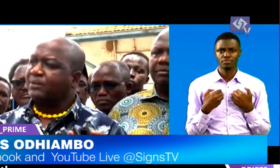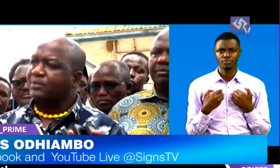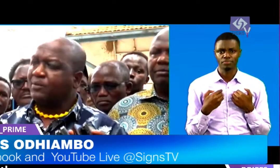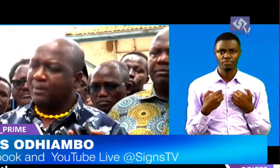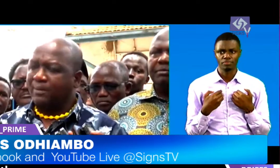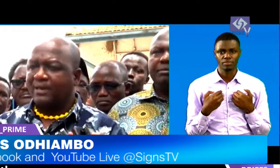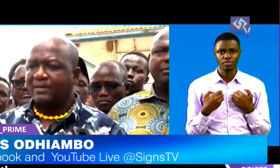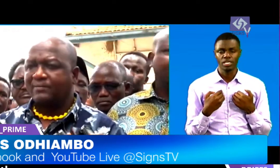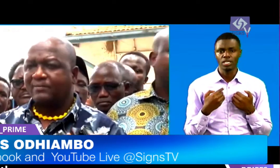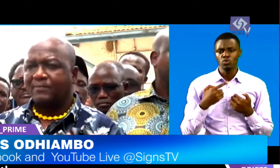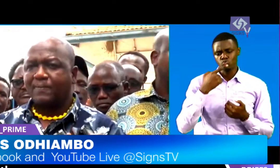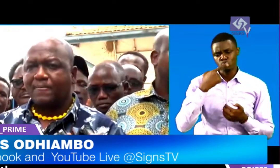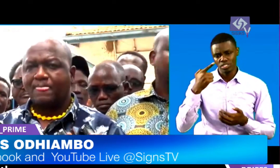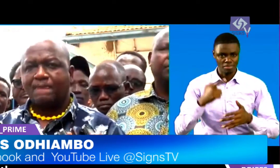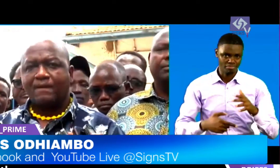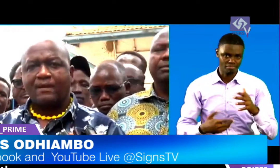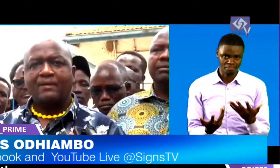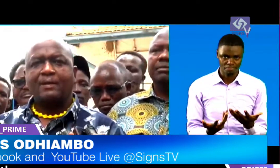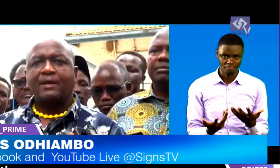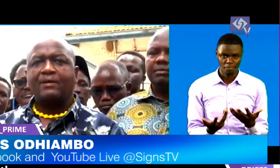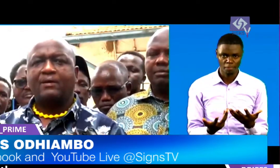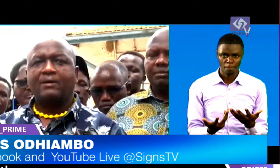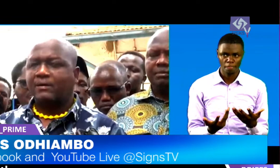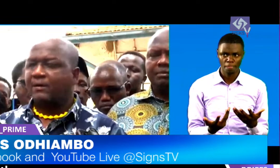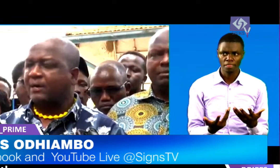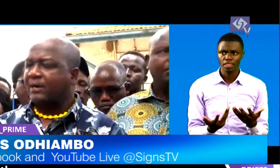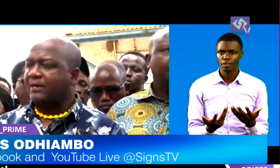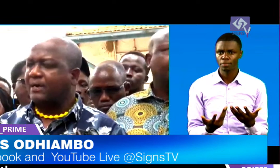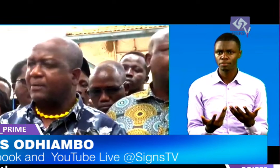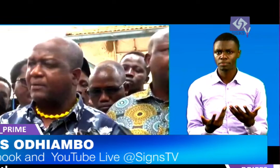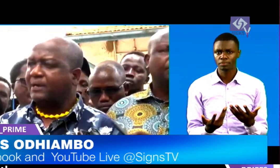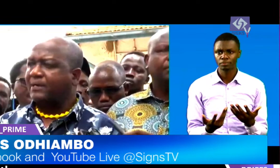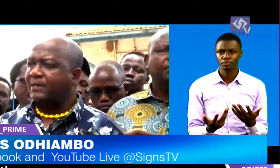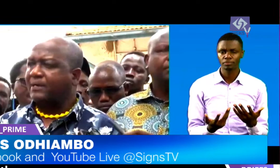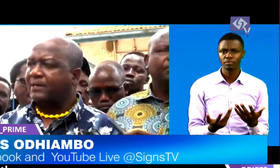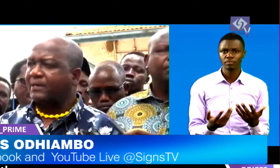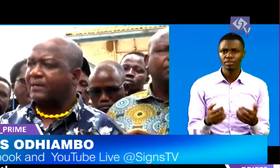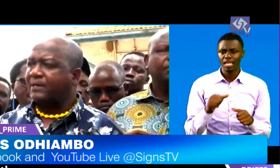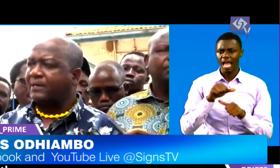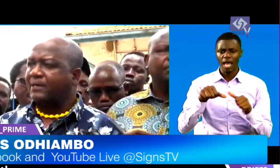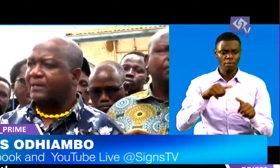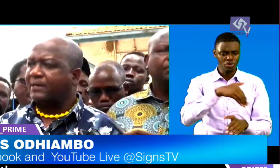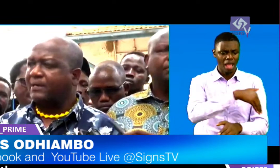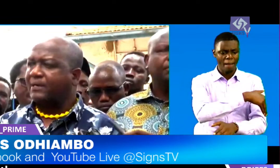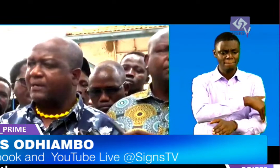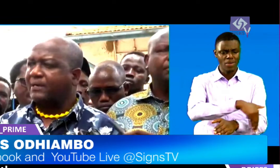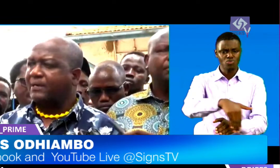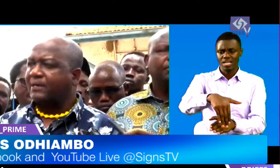Ile tunasema tu ni kwamba hii maneno ya boundaries